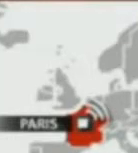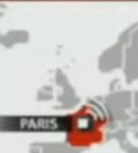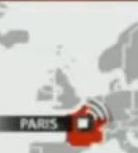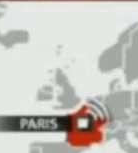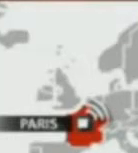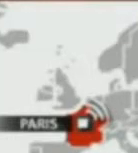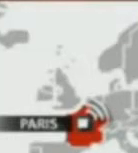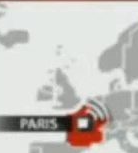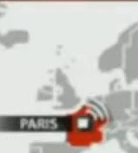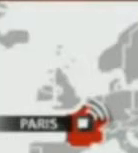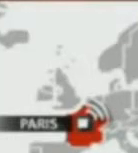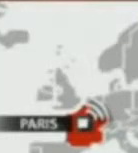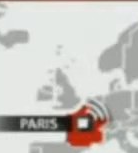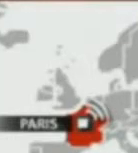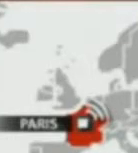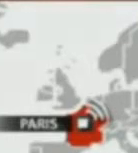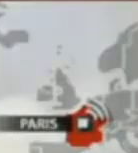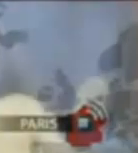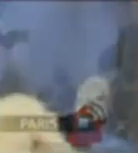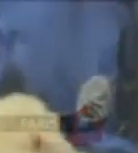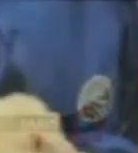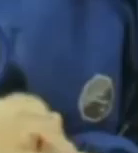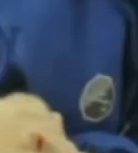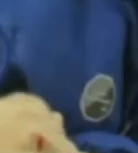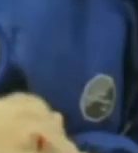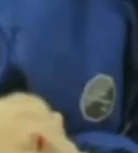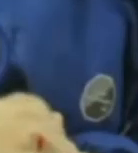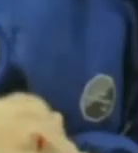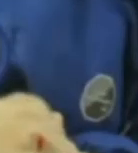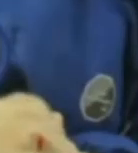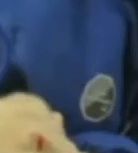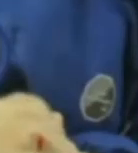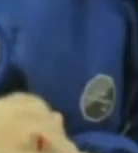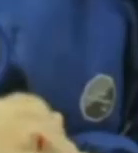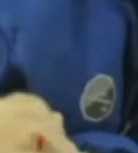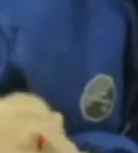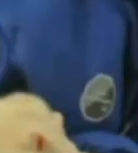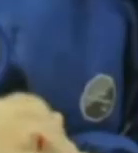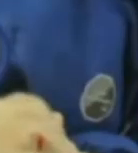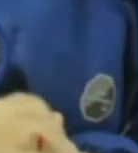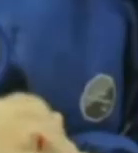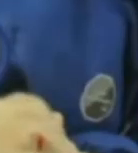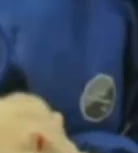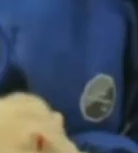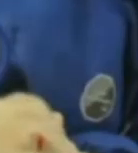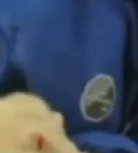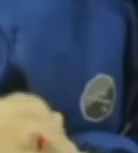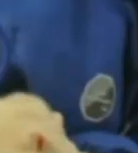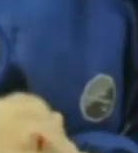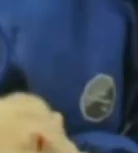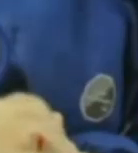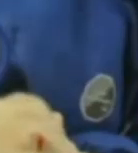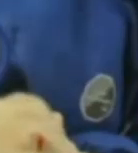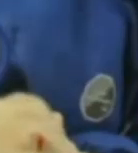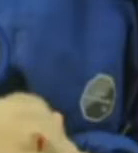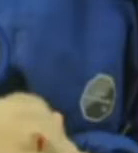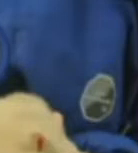terceiro grupo se alimentava com um milho normal, mas que também levava doses de agrotóxicos. E os